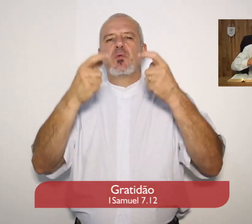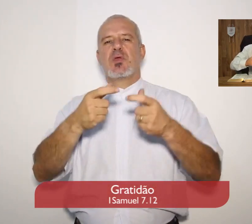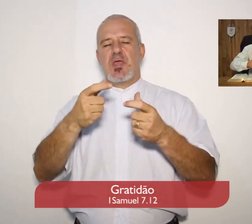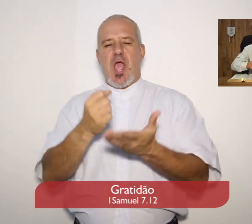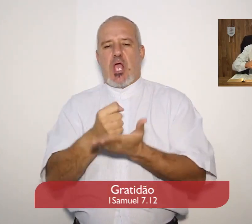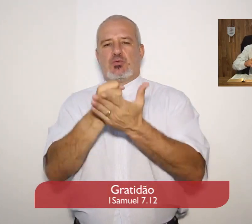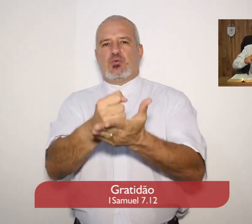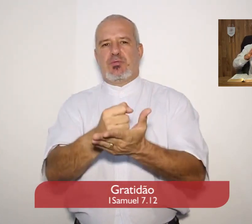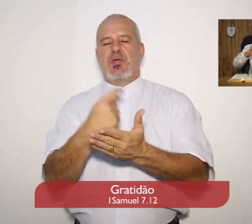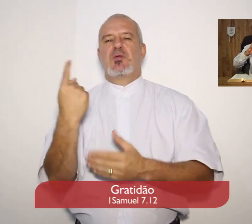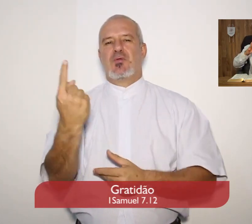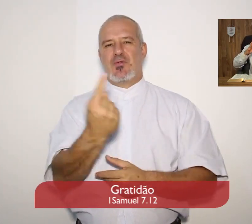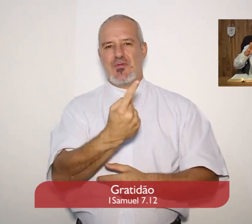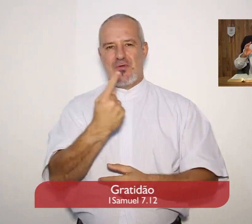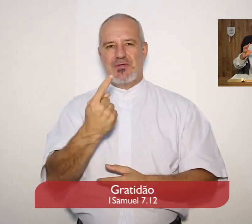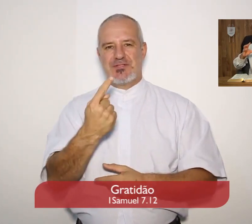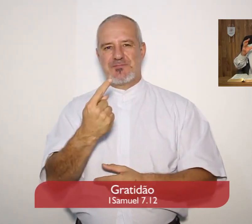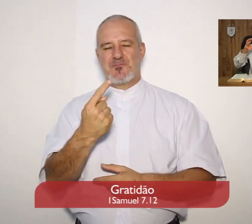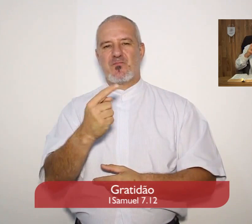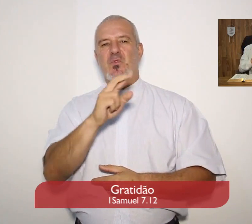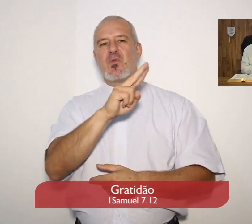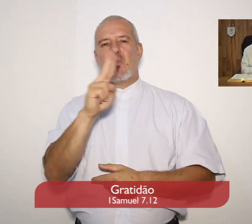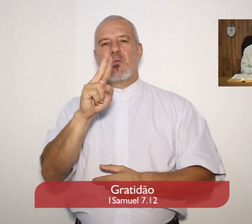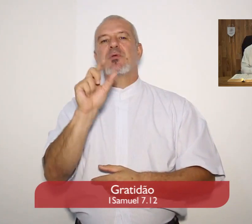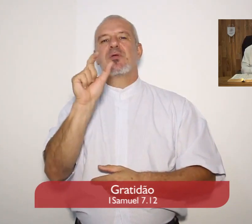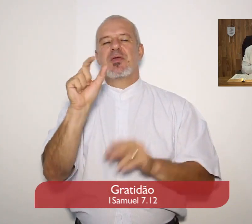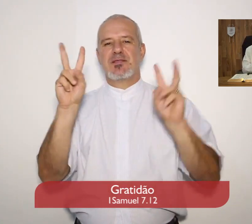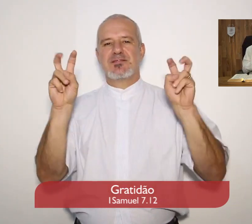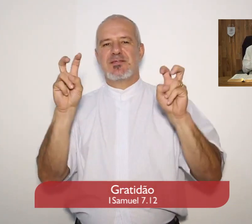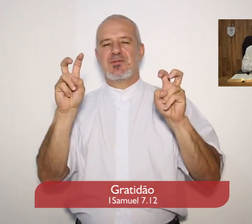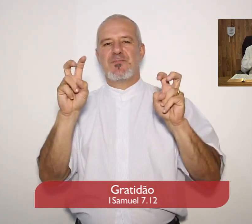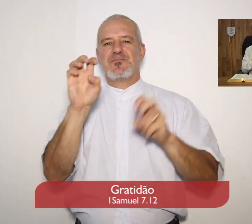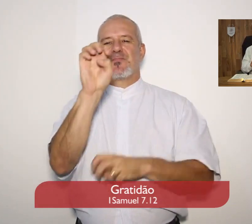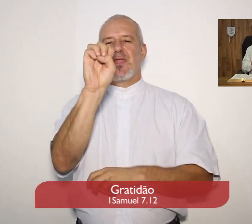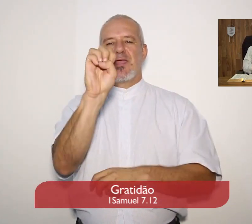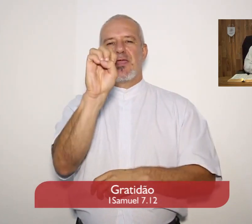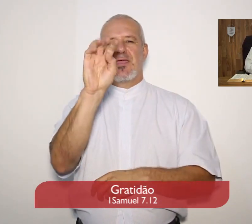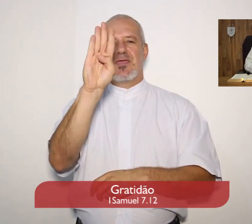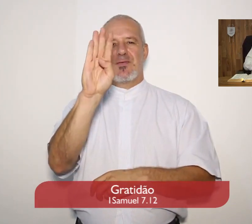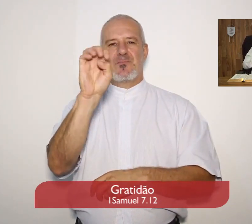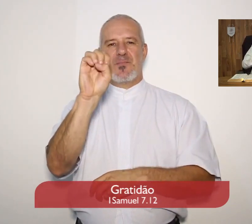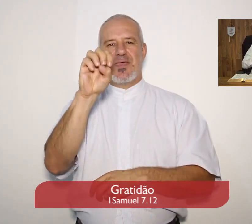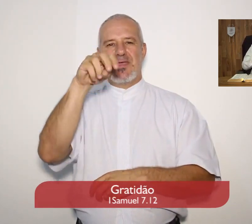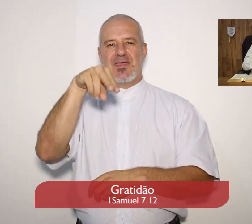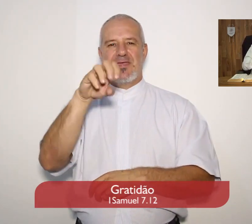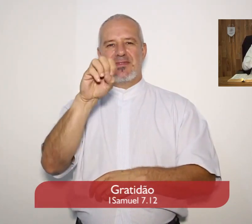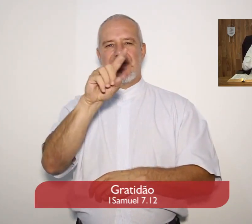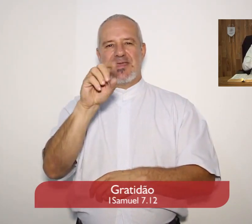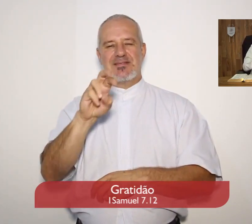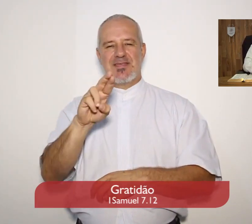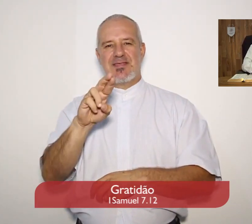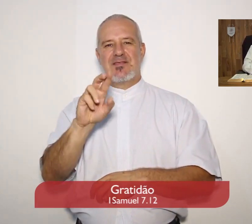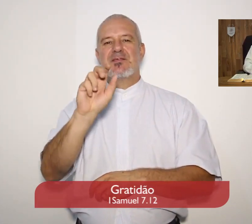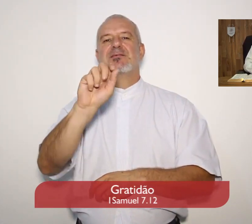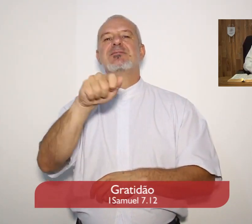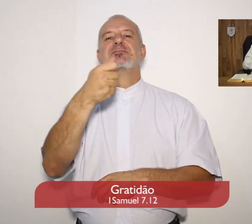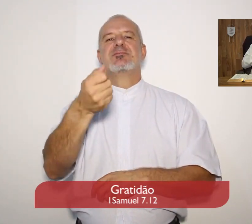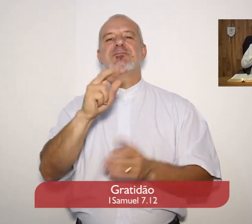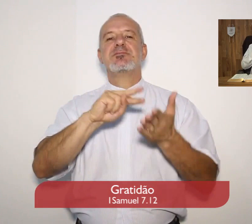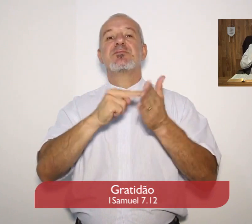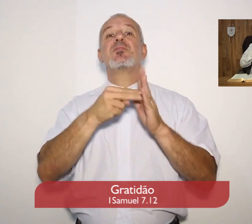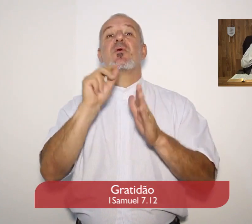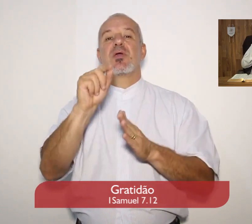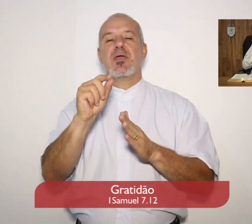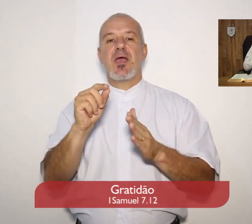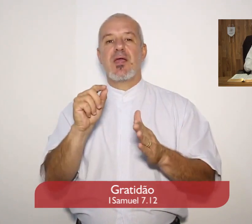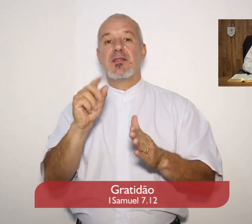da Ajuda, com as seguintes inscrições: Ebenezer, até aqui